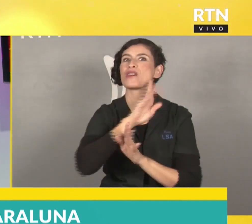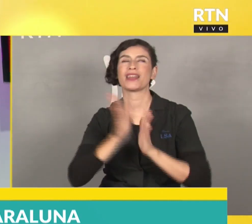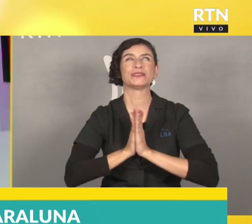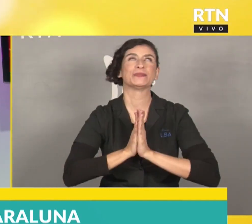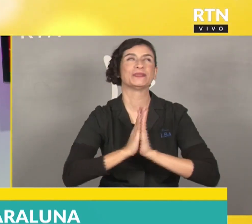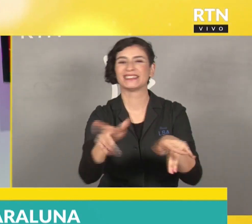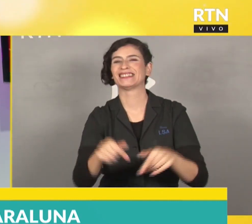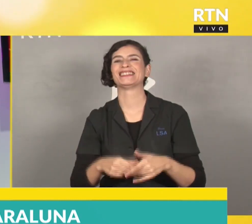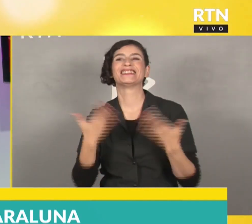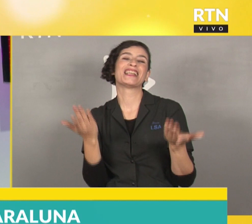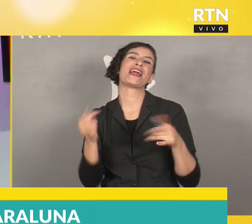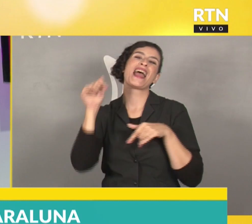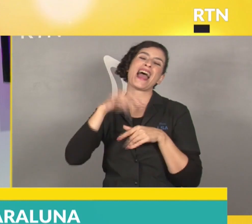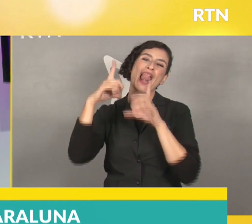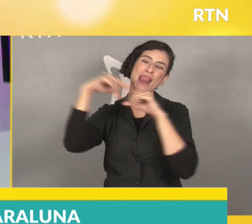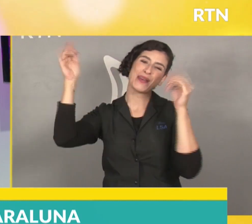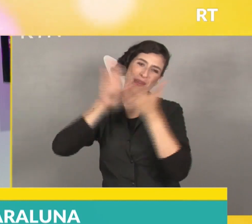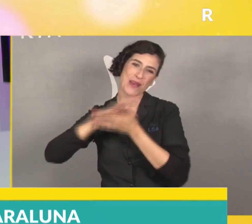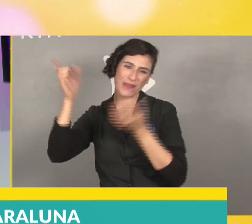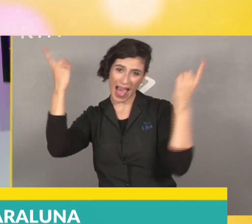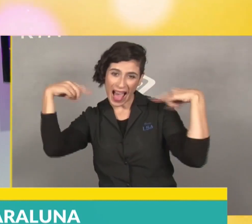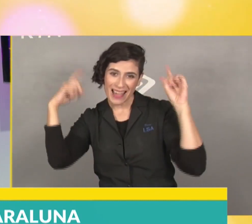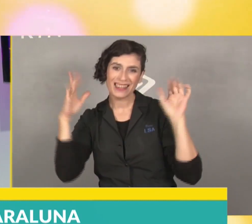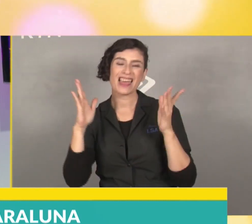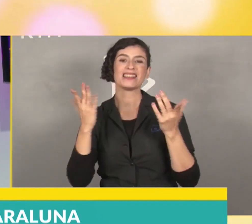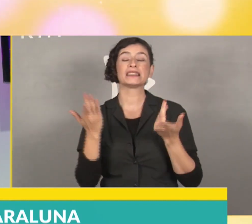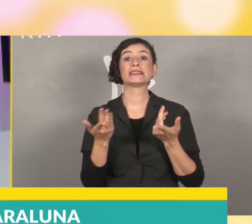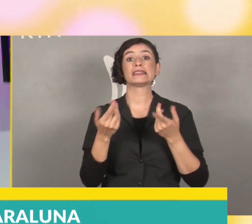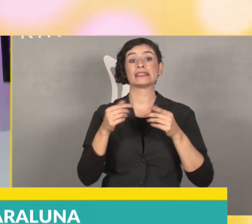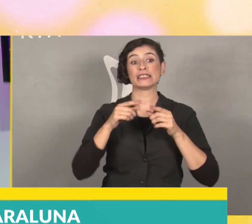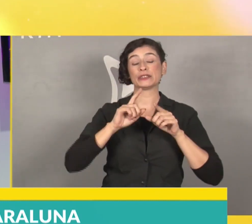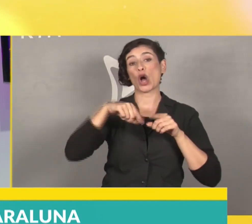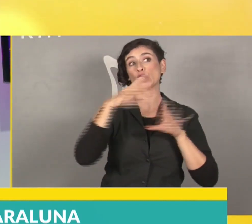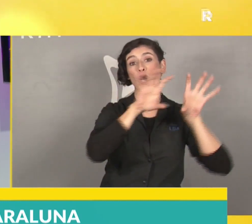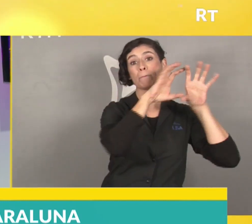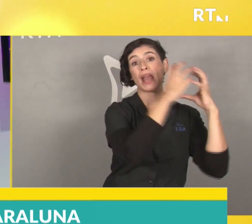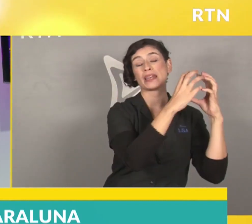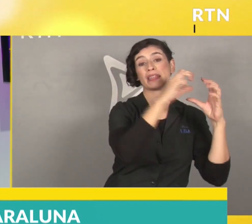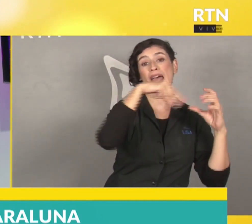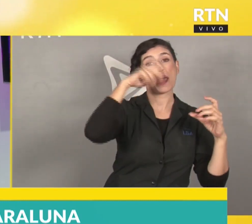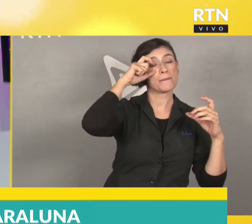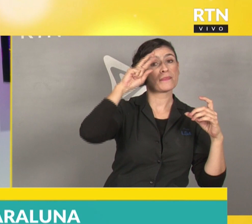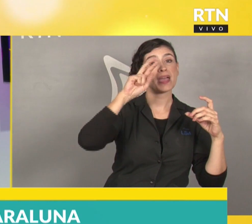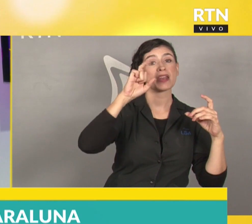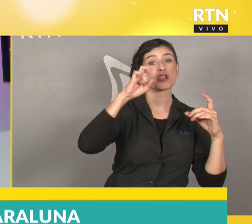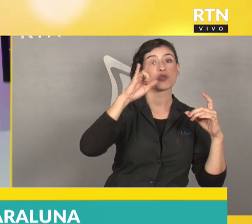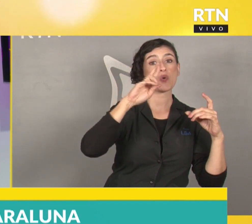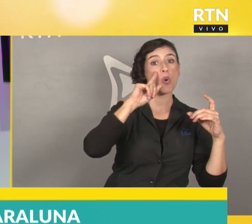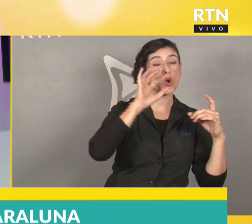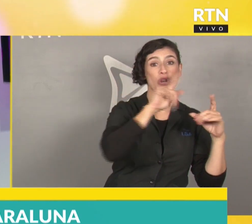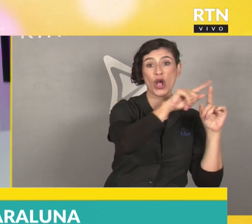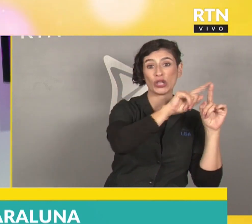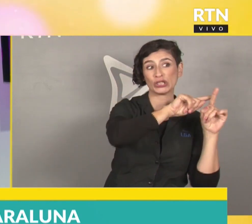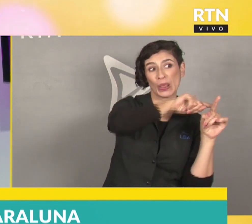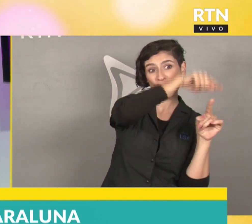Claro. Tenemos luna nueva en Aries y aparte Mercurio empieza a retrogradar en Tauro. Así que, ajá, es como un clima